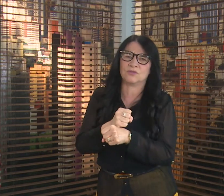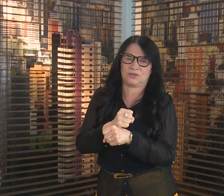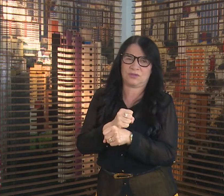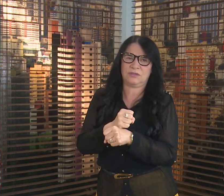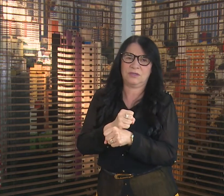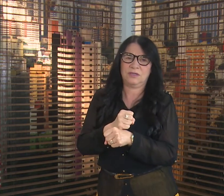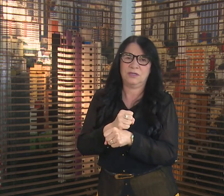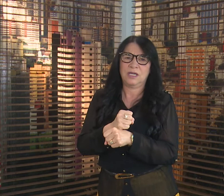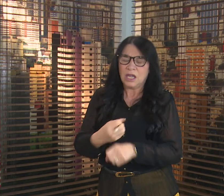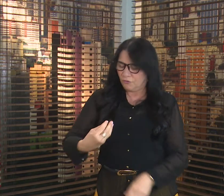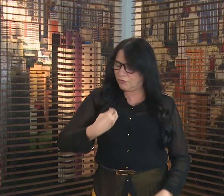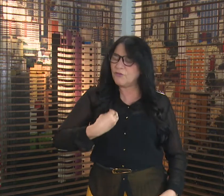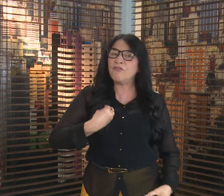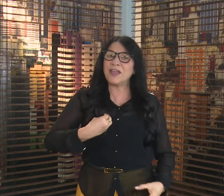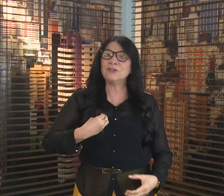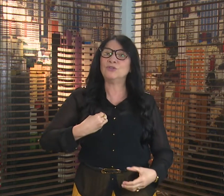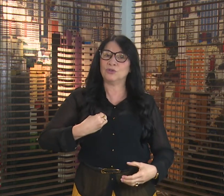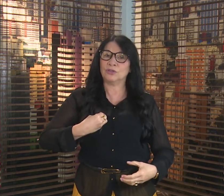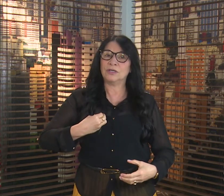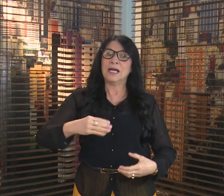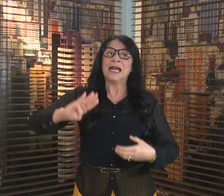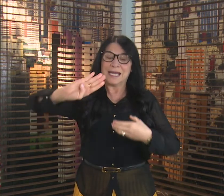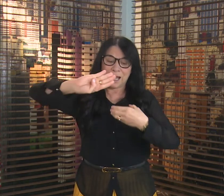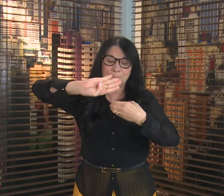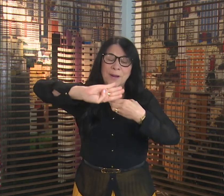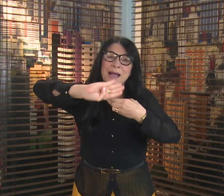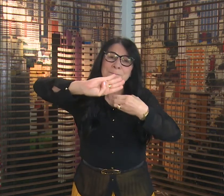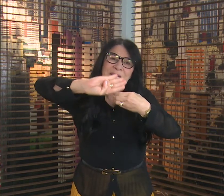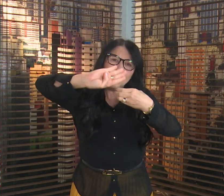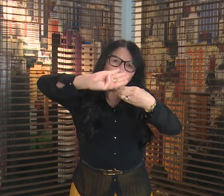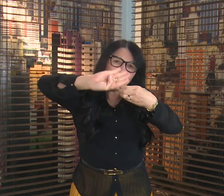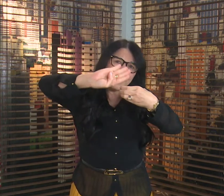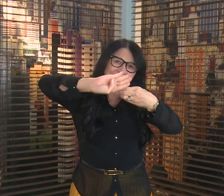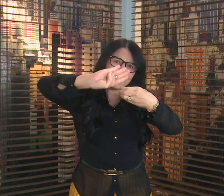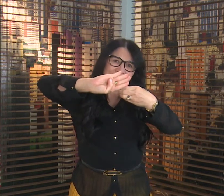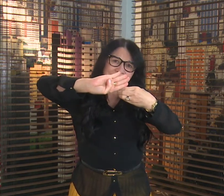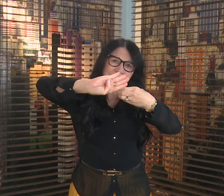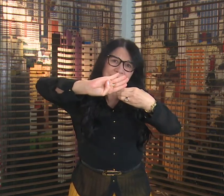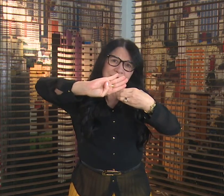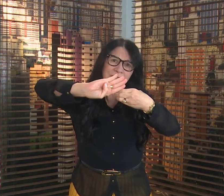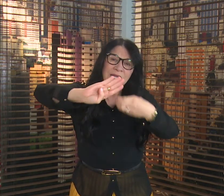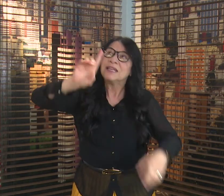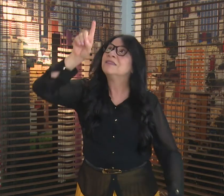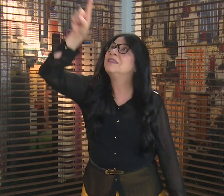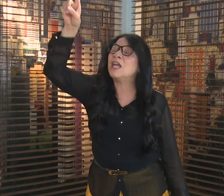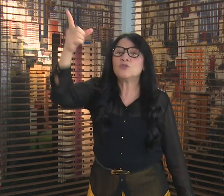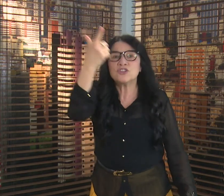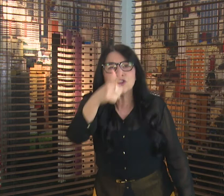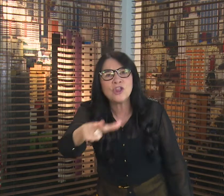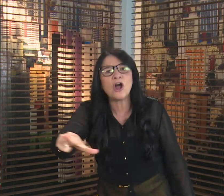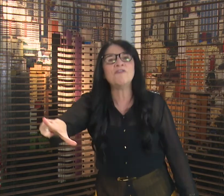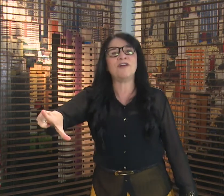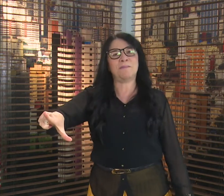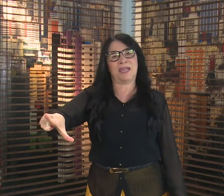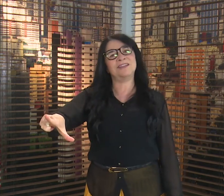anos, vivendo na Babilônia, Deus